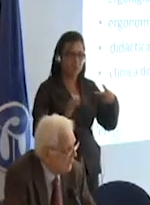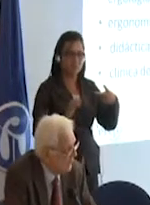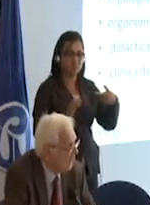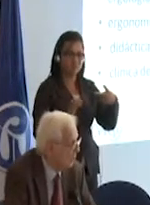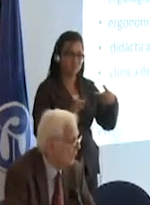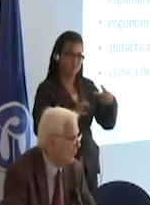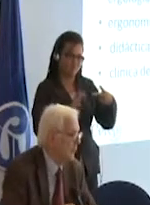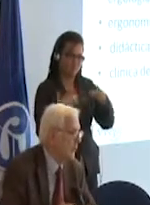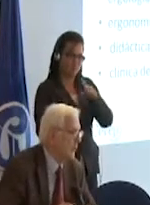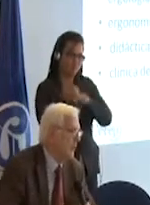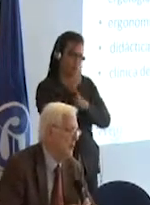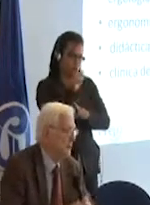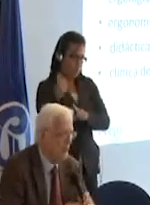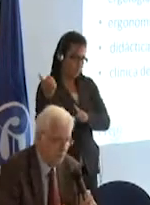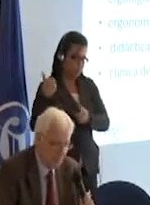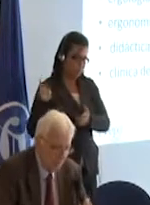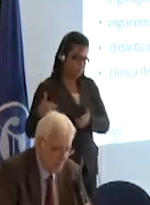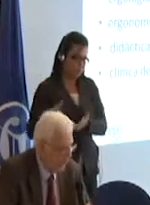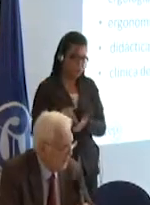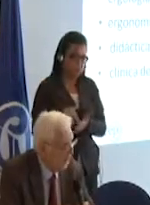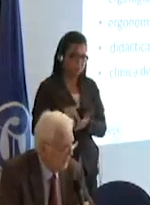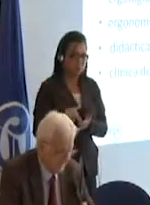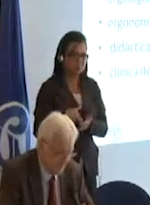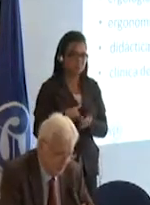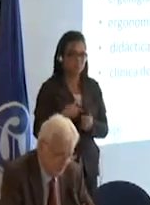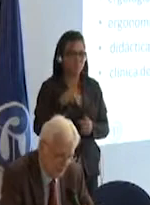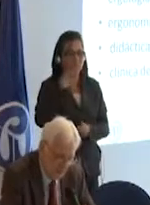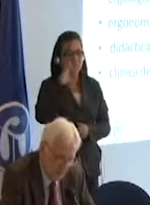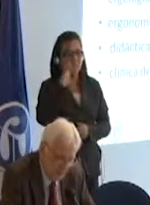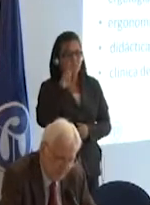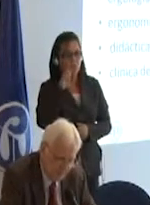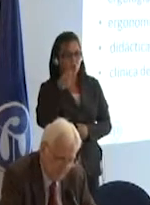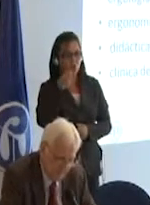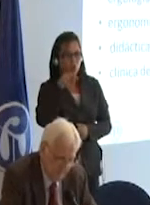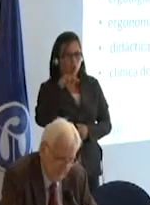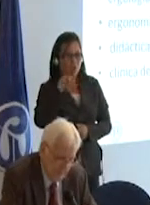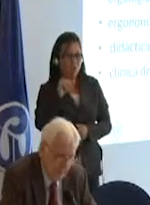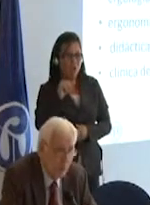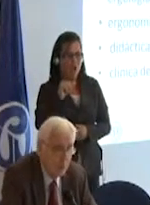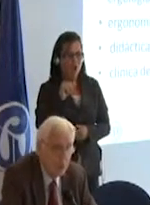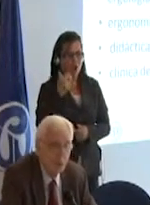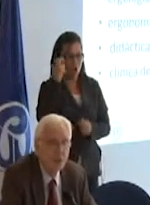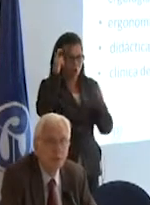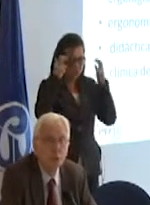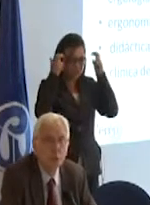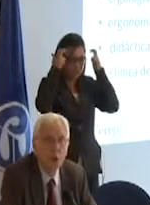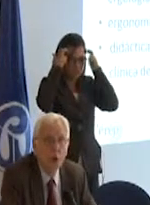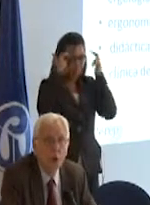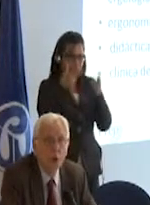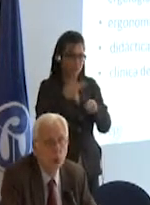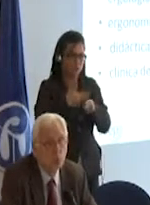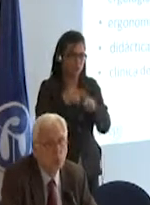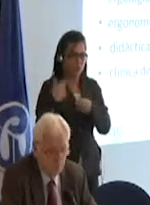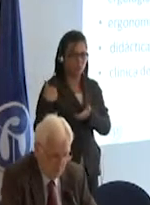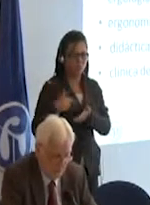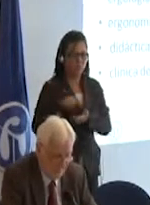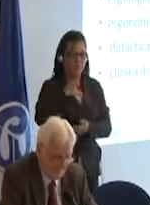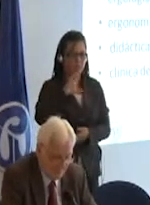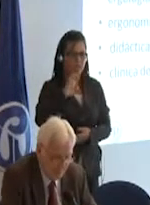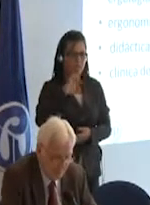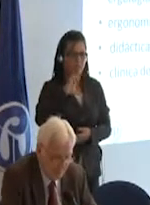que encontré en otro autor de la ergonomía cognitiva, se llama Lepla, que también he citado. Para este